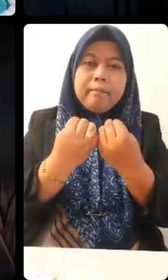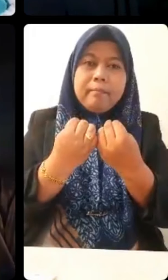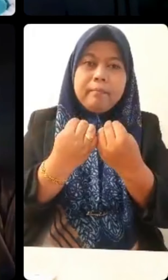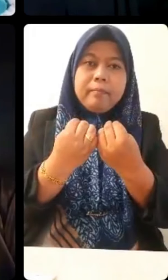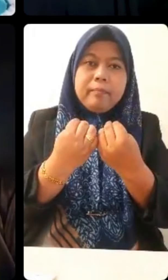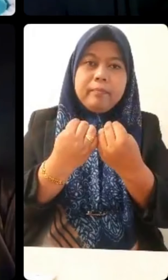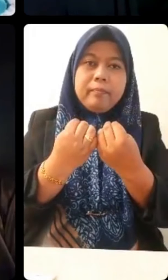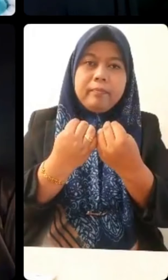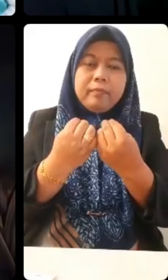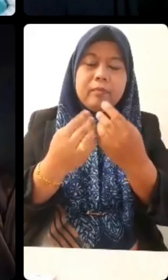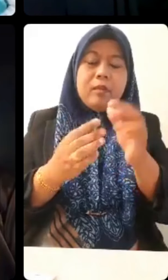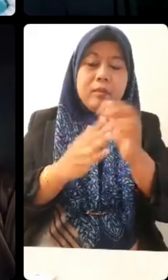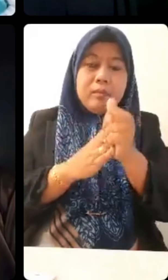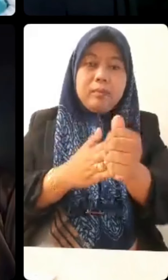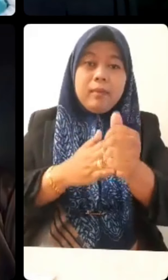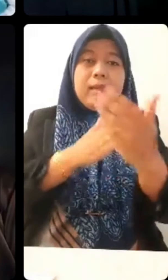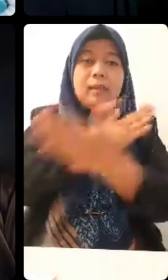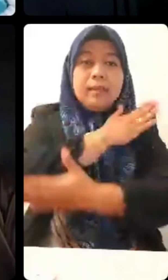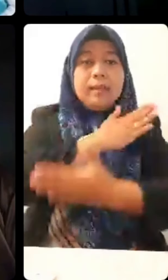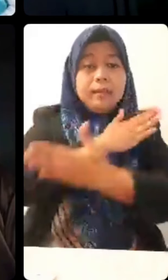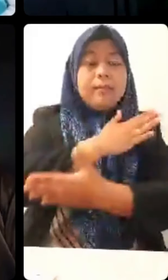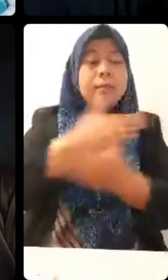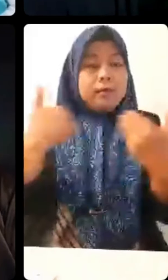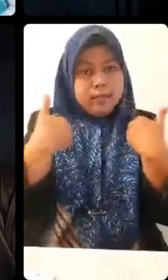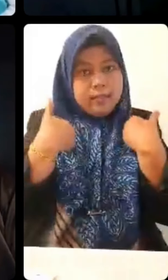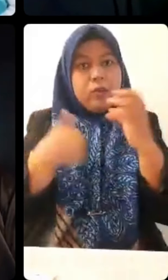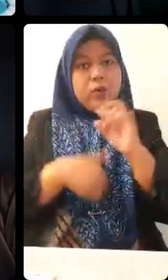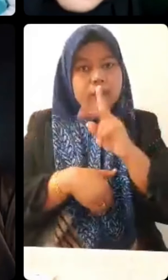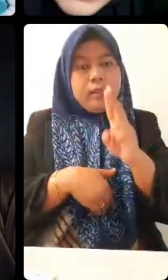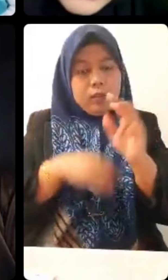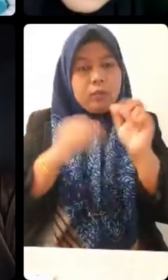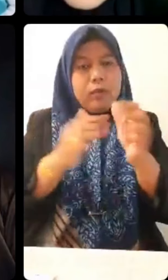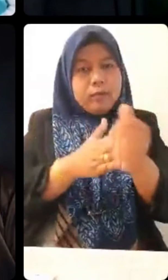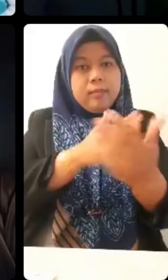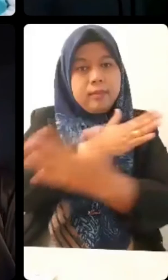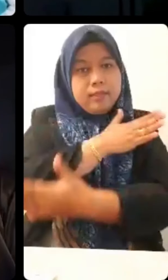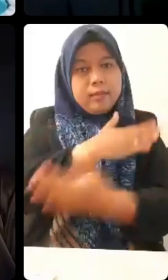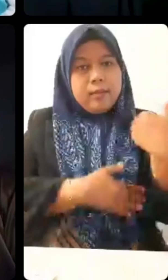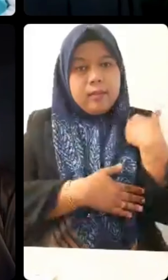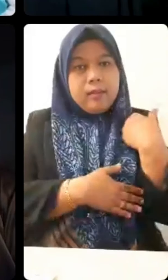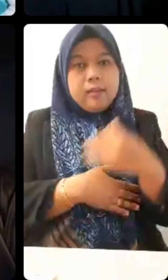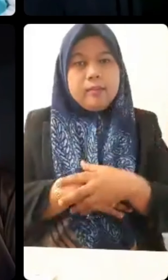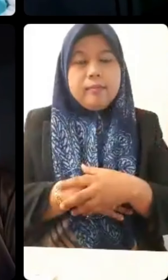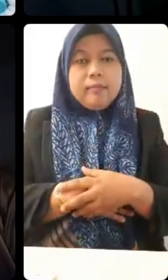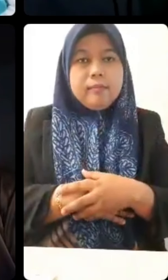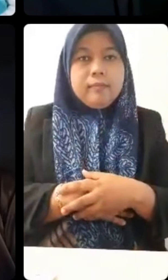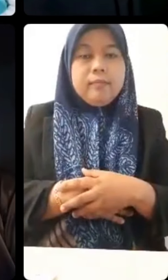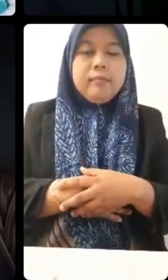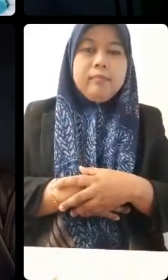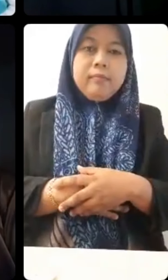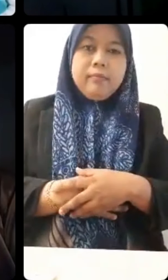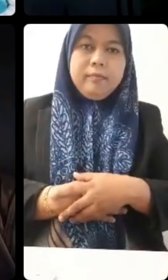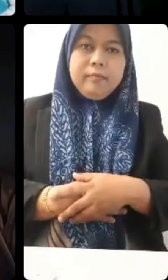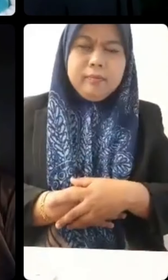tahu akan datang kan, insyaAllah. Okay. Mereka juga patut dilibatkan dalam aktiviti berpersatuan untuk memulihkan kemahiran-kemahiran